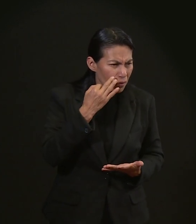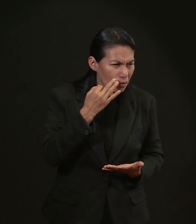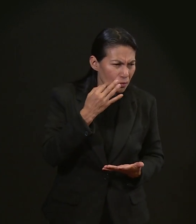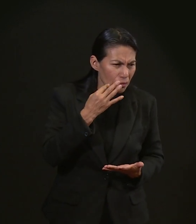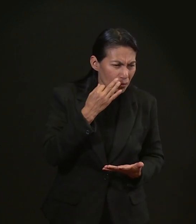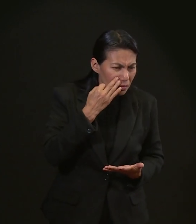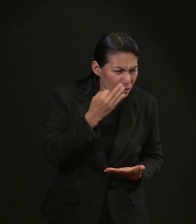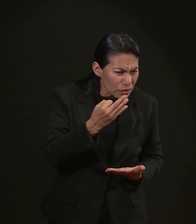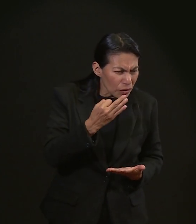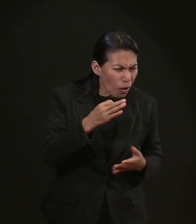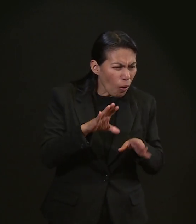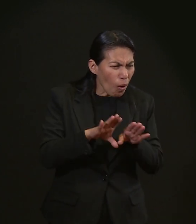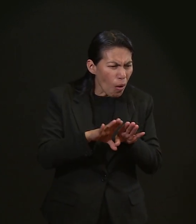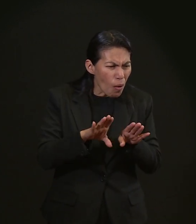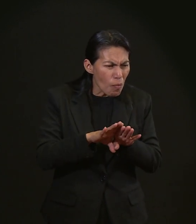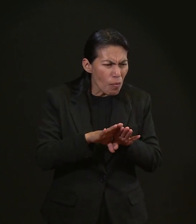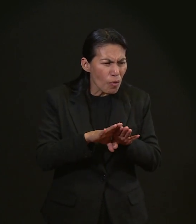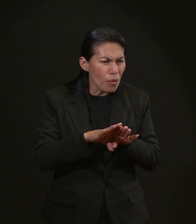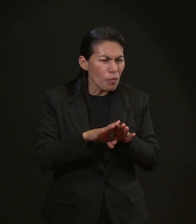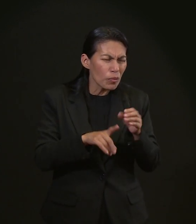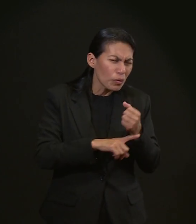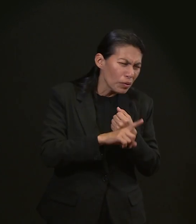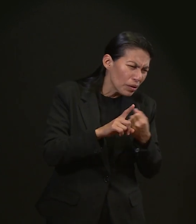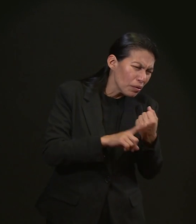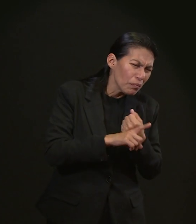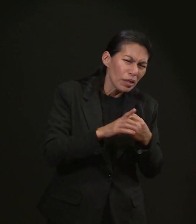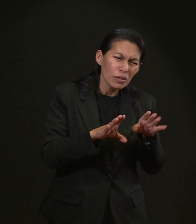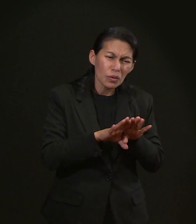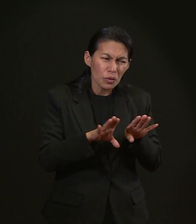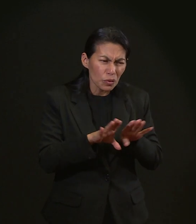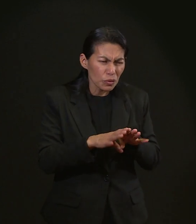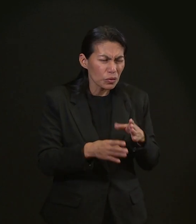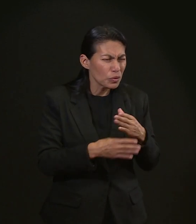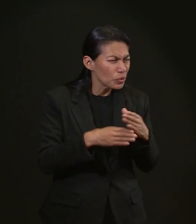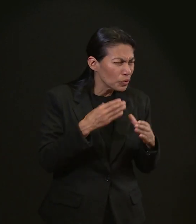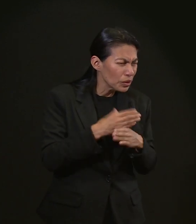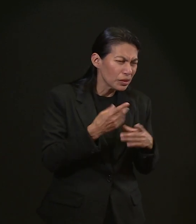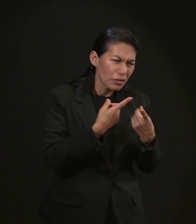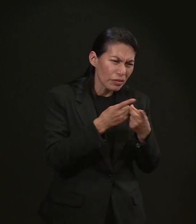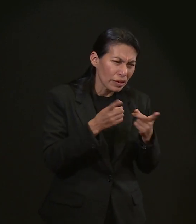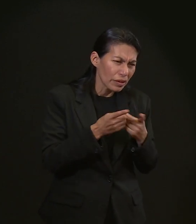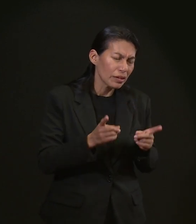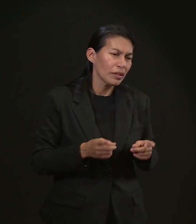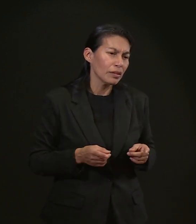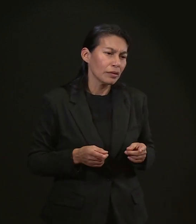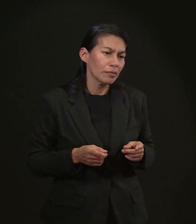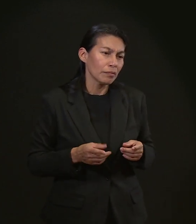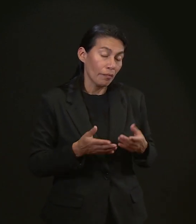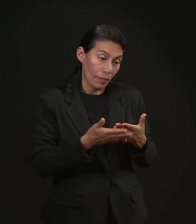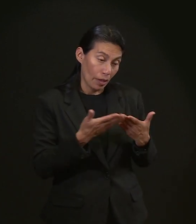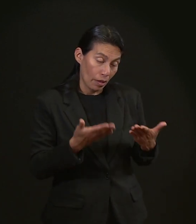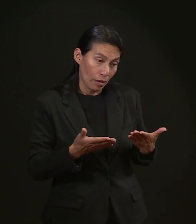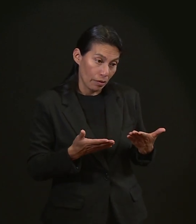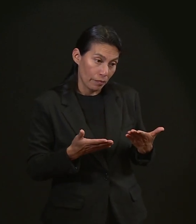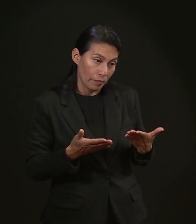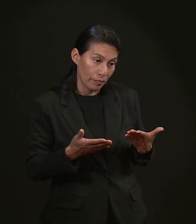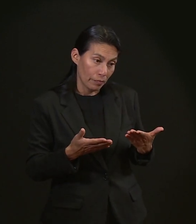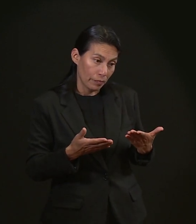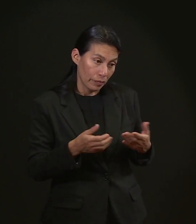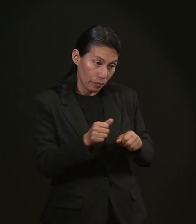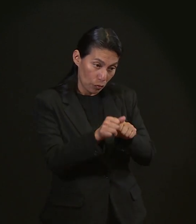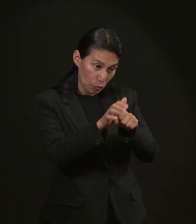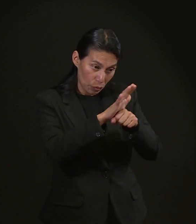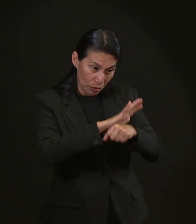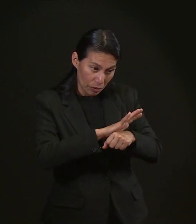como en detalles y en padecimientos como ahora que tuvimos la bueno que tenemos